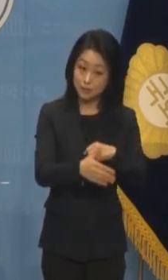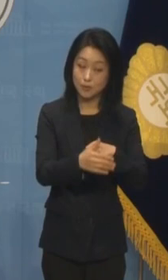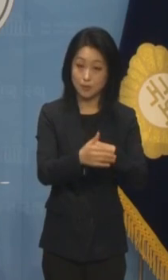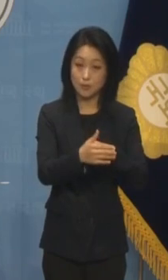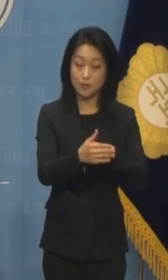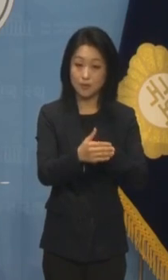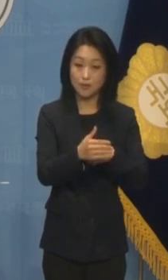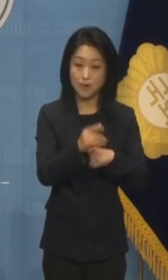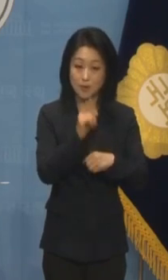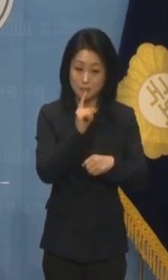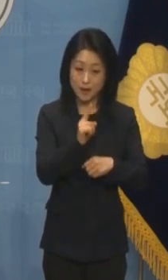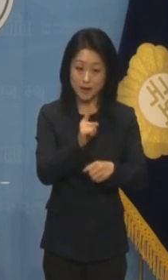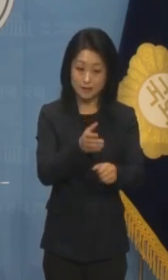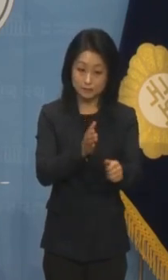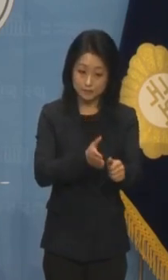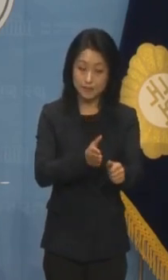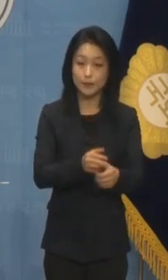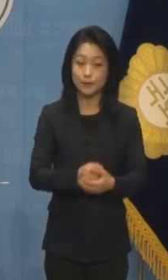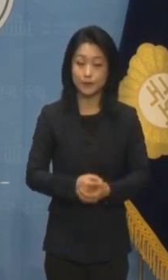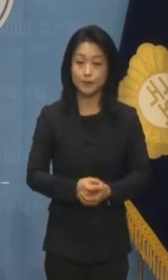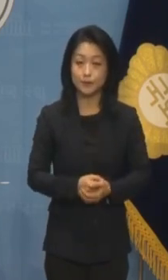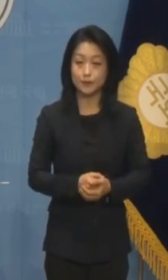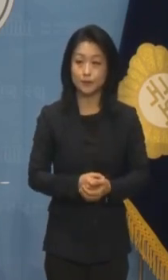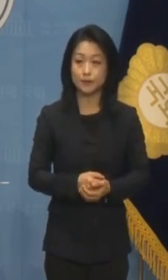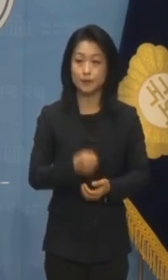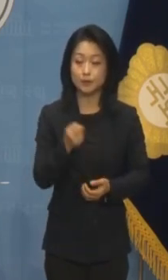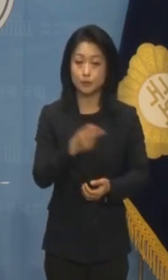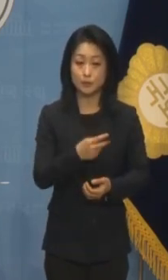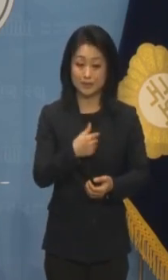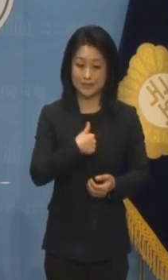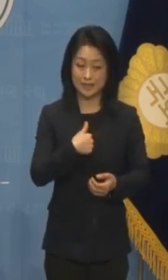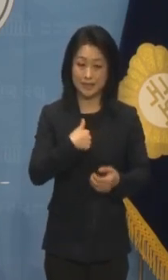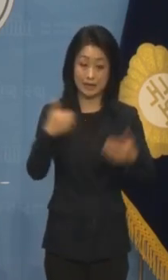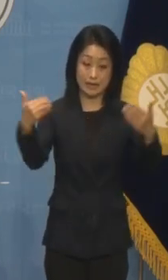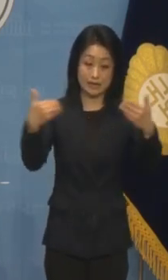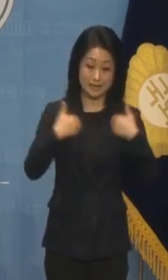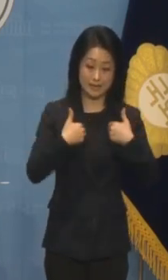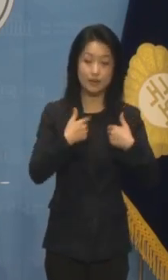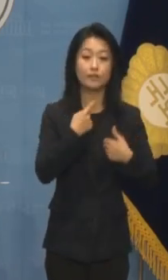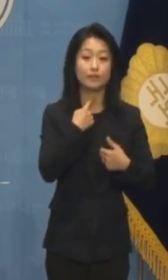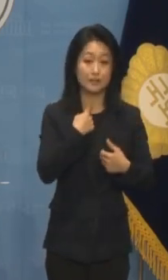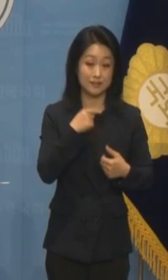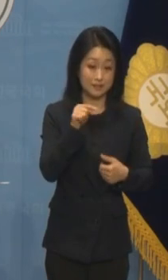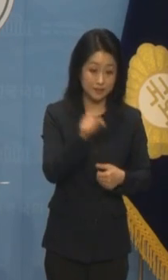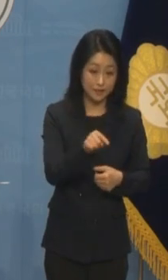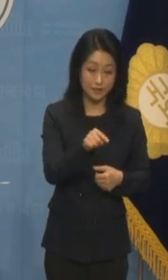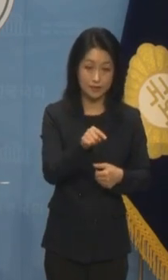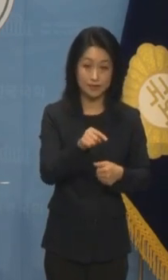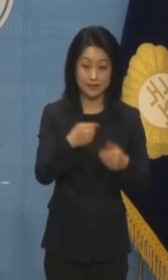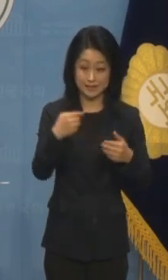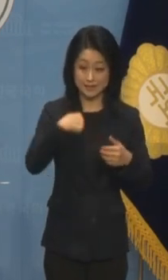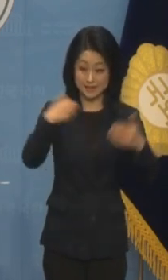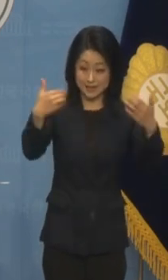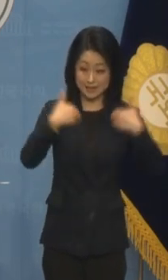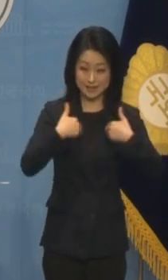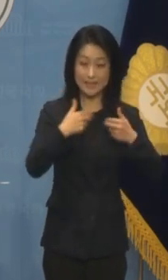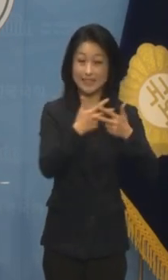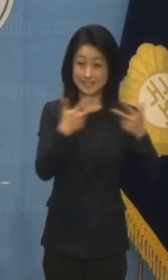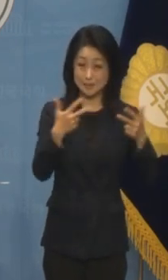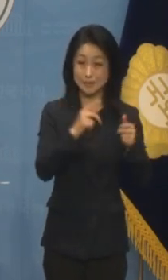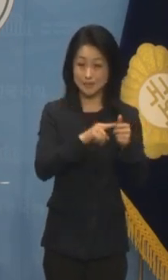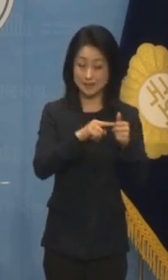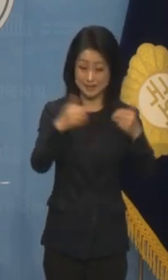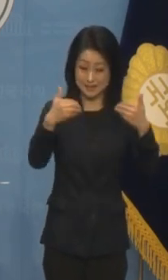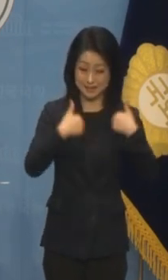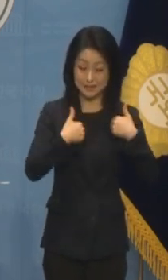걸로 기억하고, 주로 내가 타겟이었던 거. 있는 대로 좀 세월은 같이